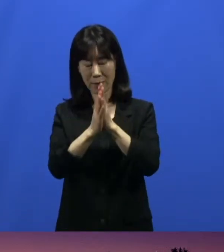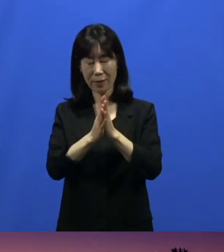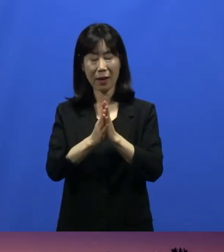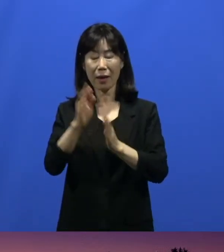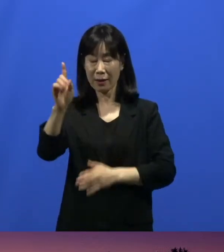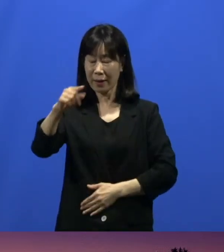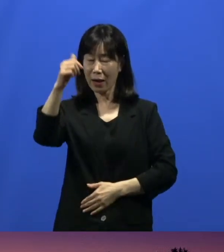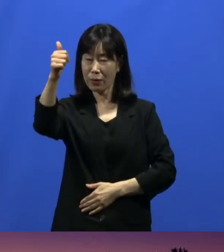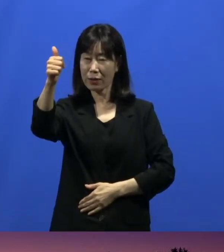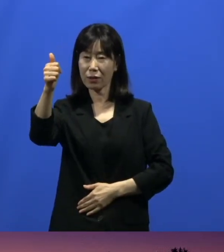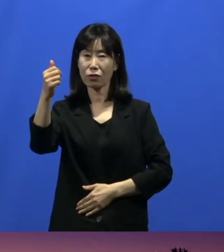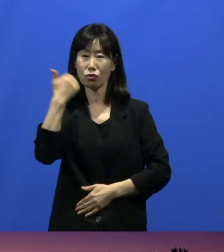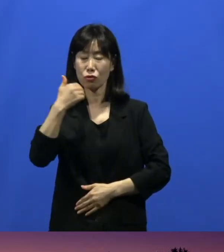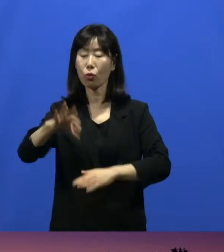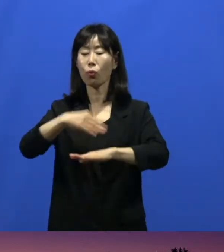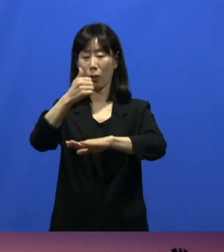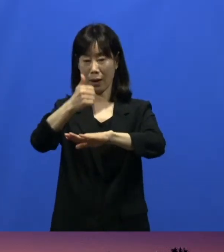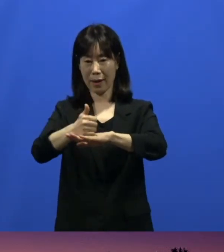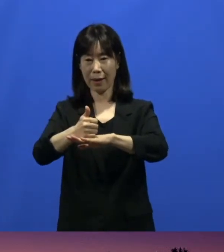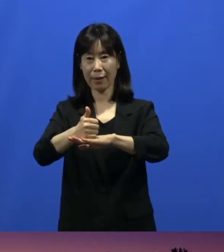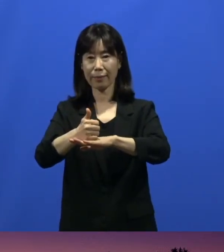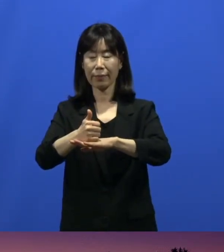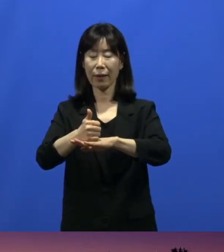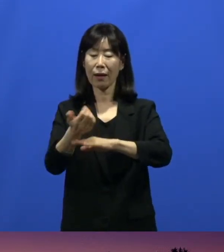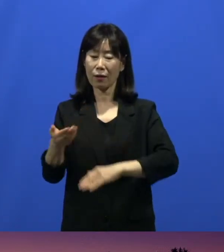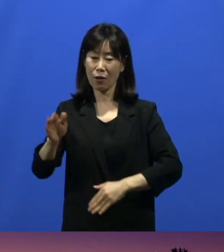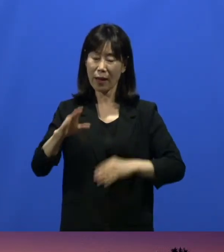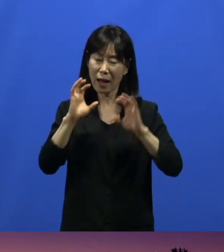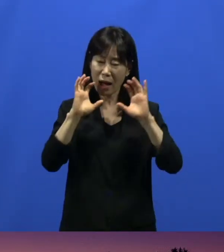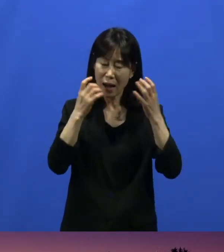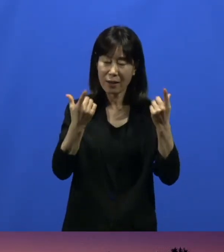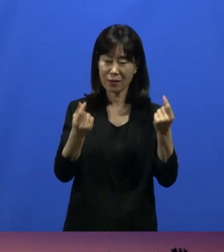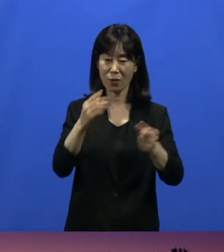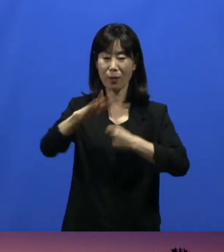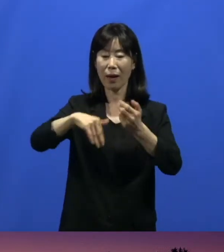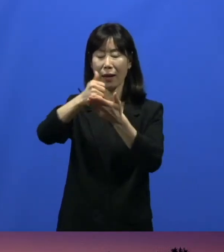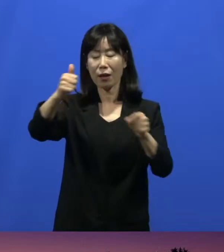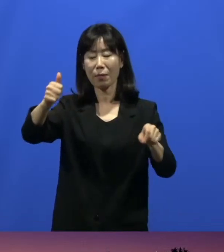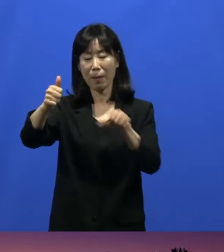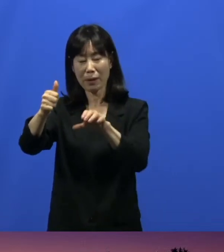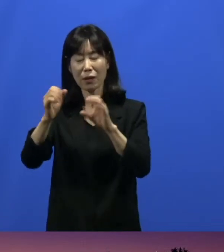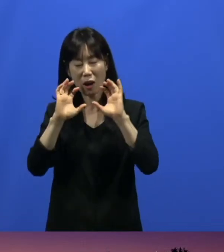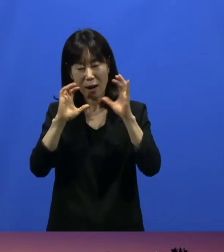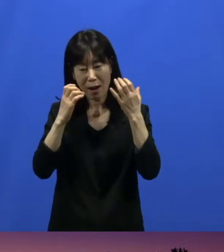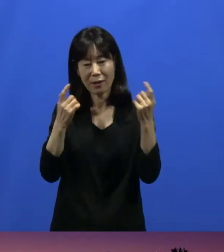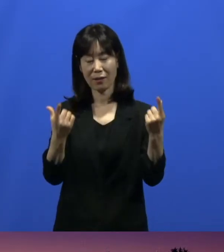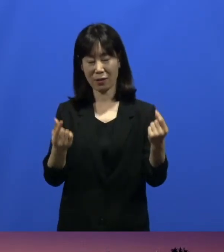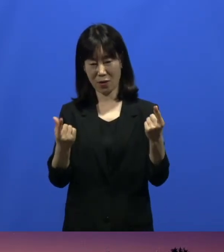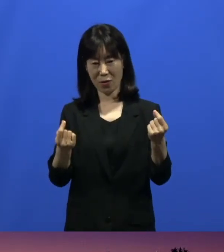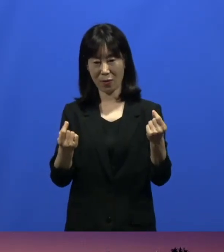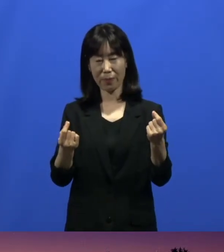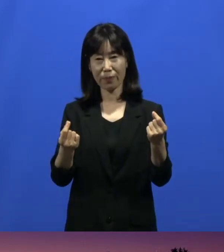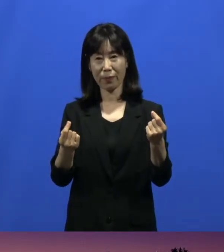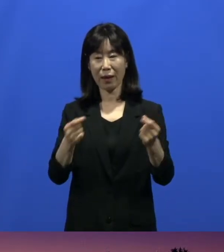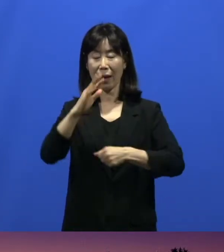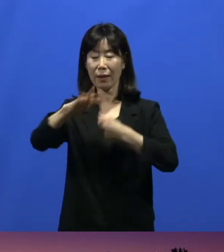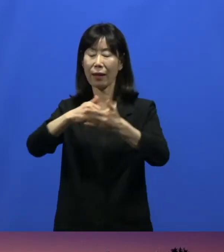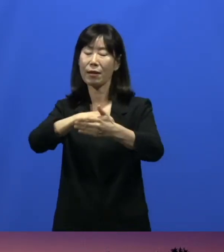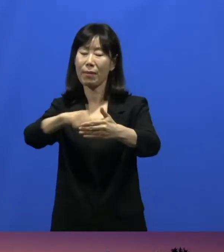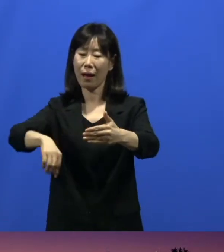왕입니다. 그러는 아이처럼, 하나님 앞에서 아이처럼 그분의 품